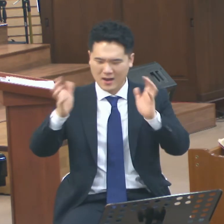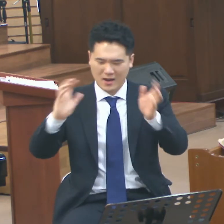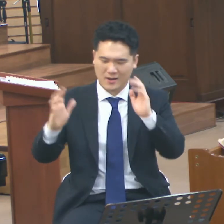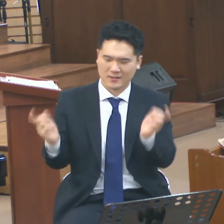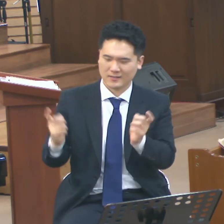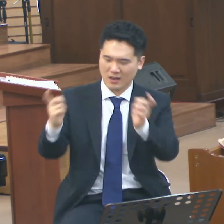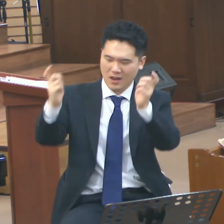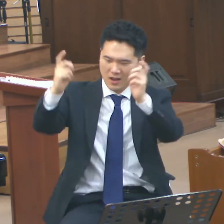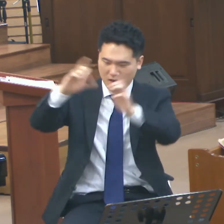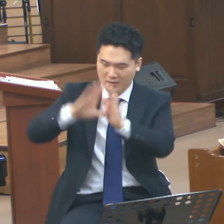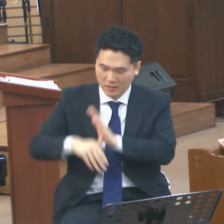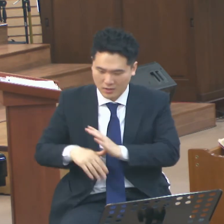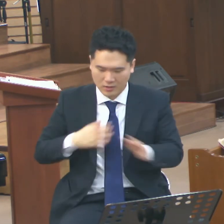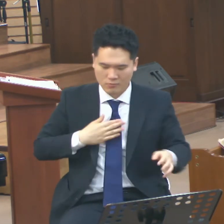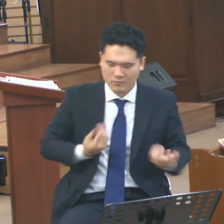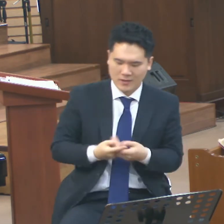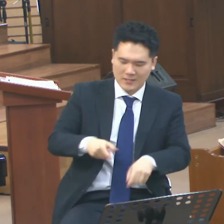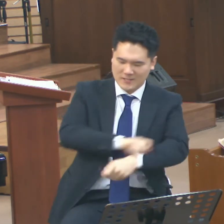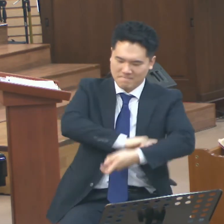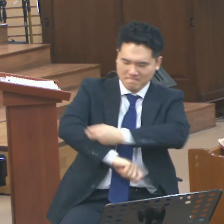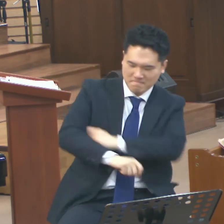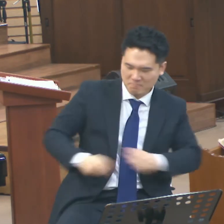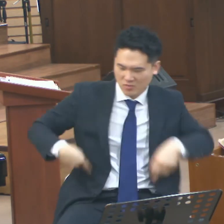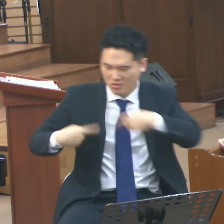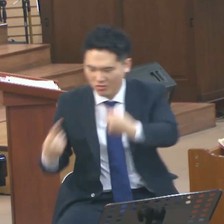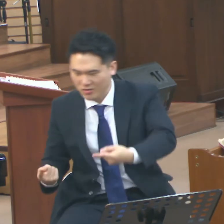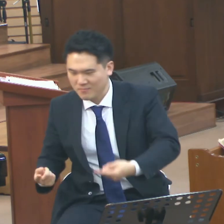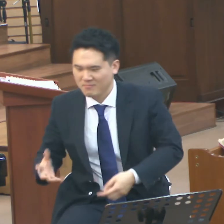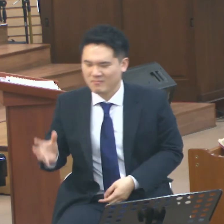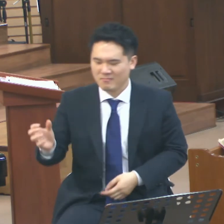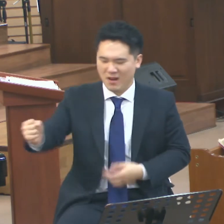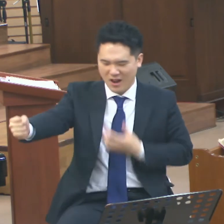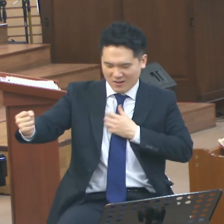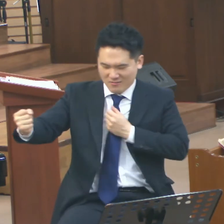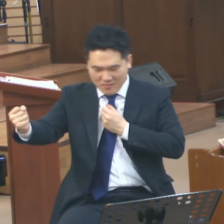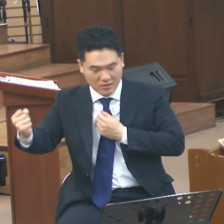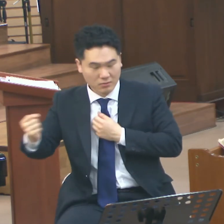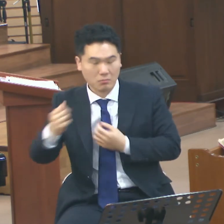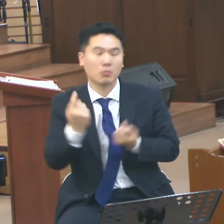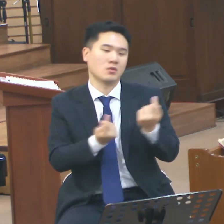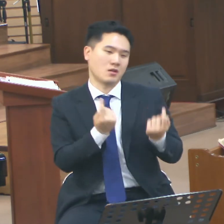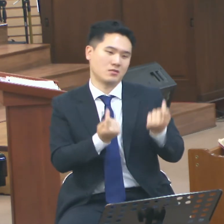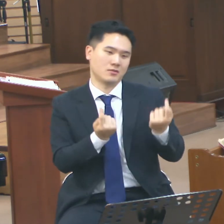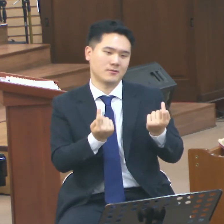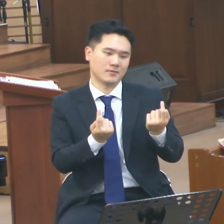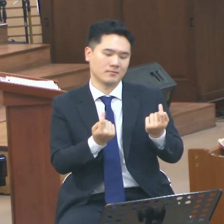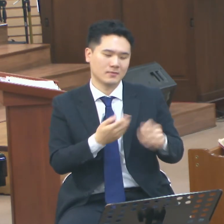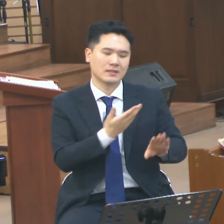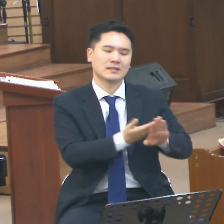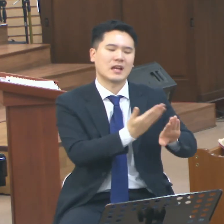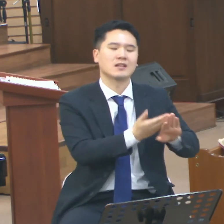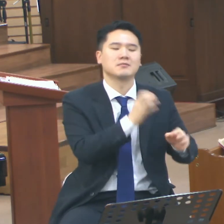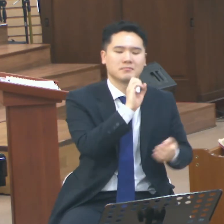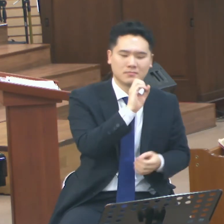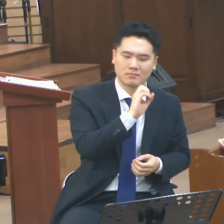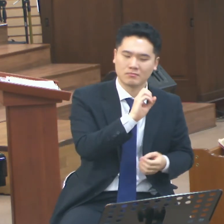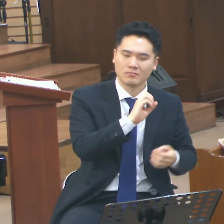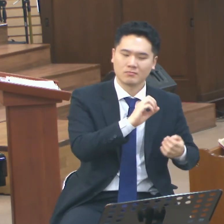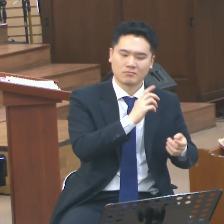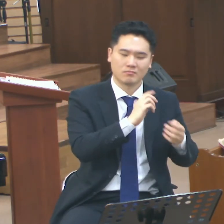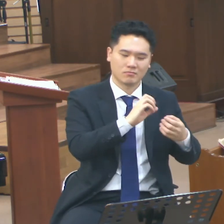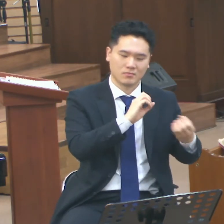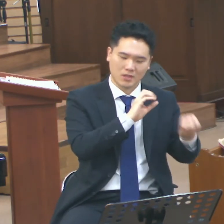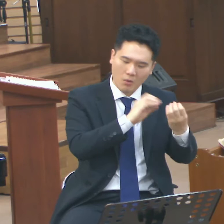문제에 같이 뛰어들어가지고 멱살잡이 하는 것보다는 딴 얘기로 돌리는 거예요. 특별히